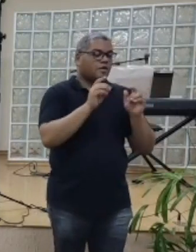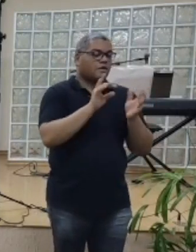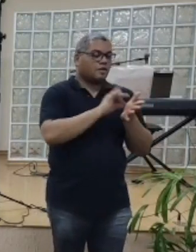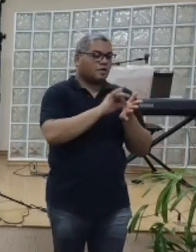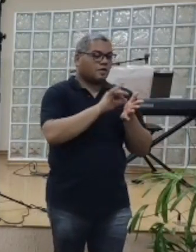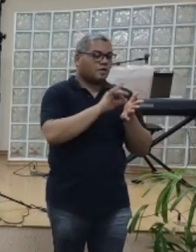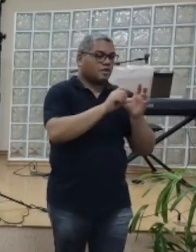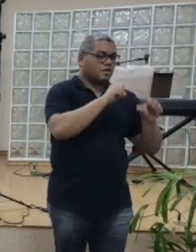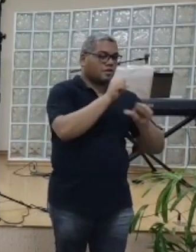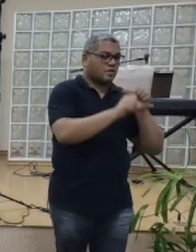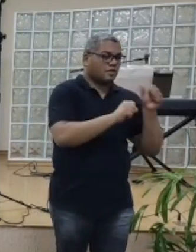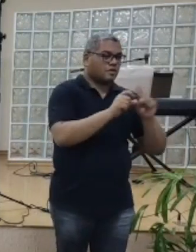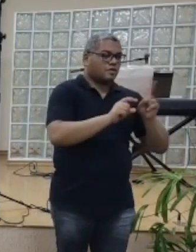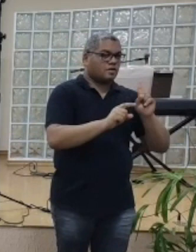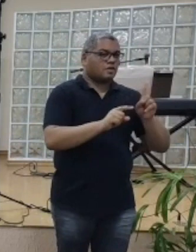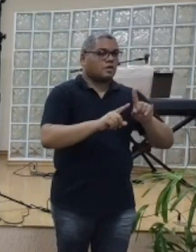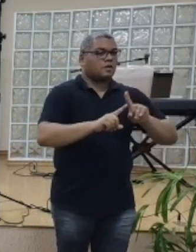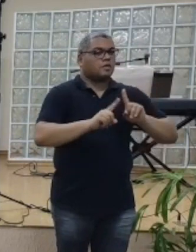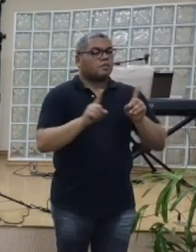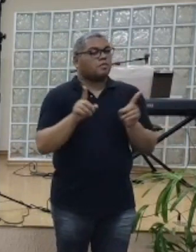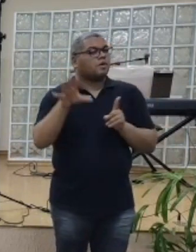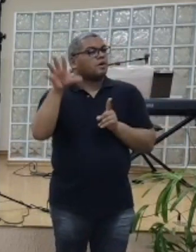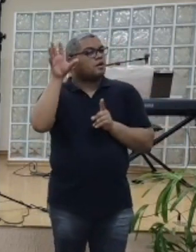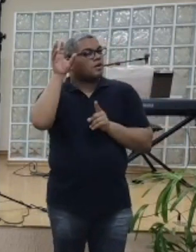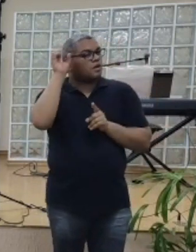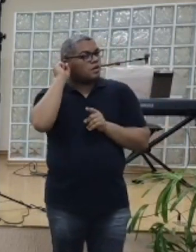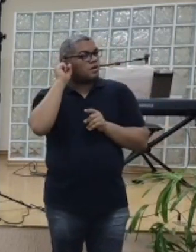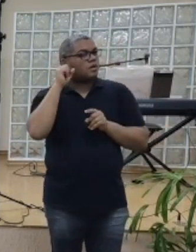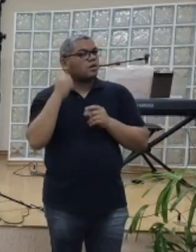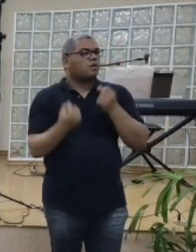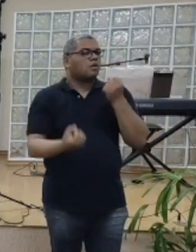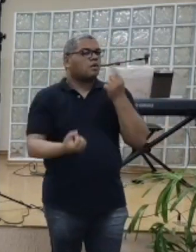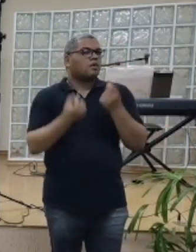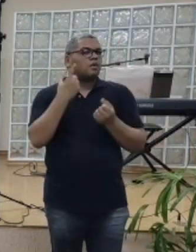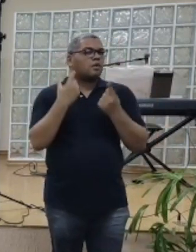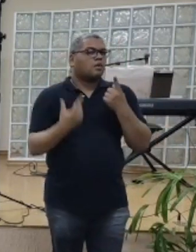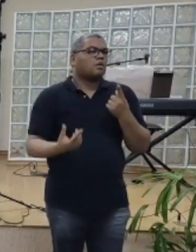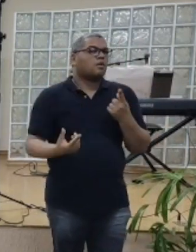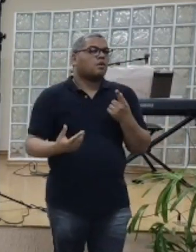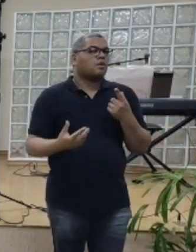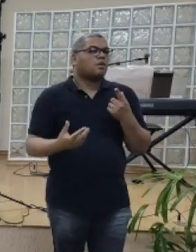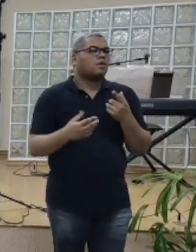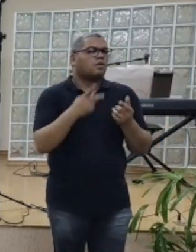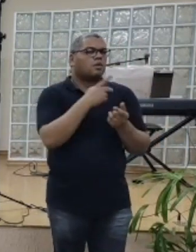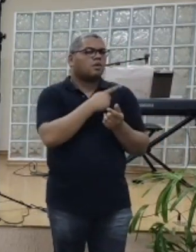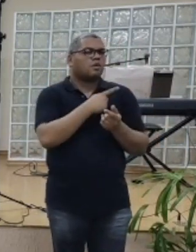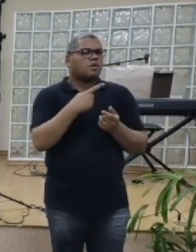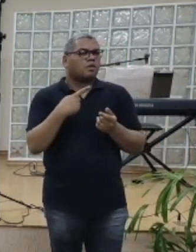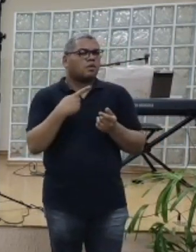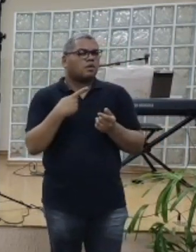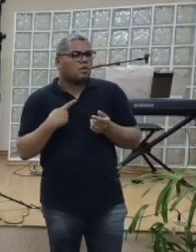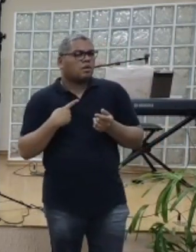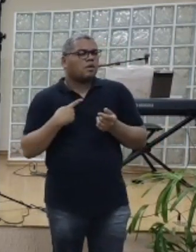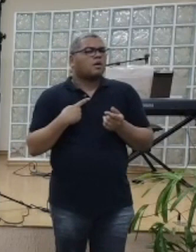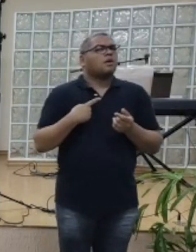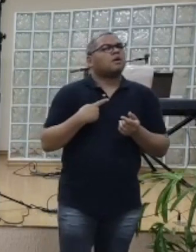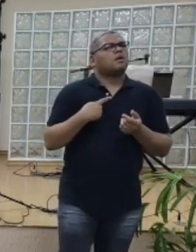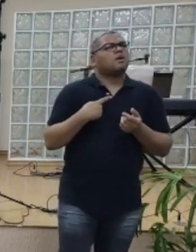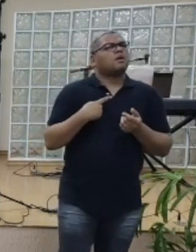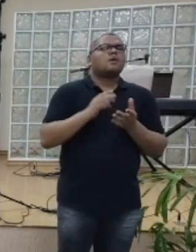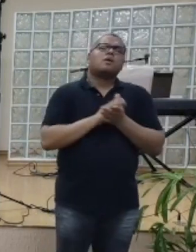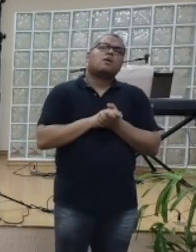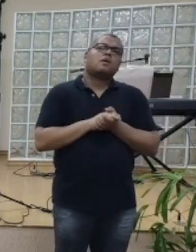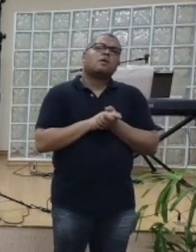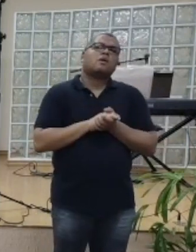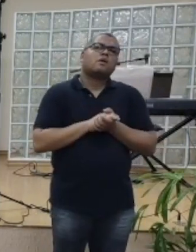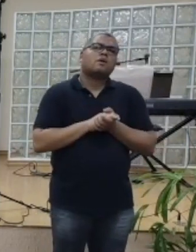ouvi algumas vezes, ele falou assim: pastor, é impressionante como os crentes que são da igreja, eles